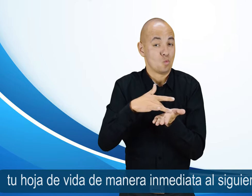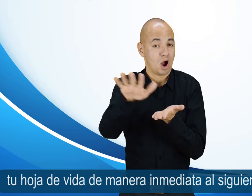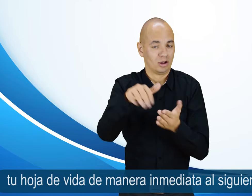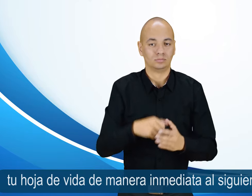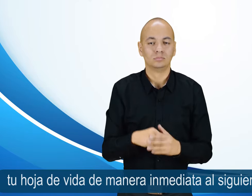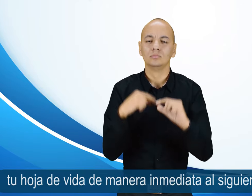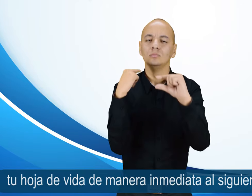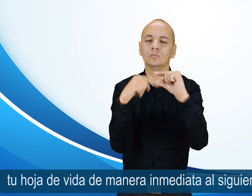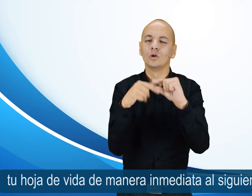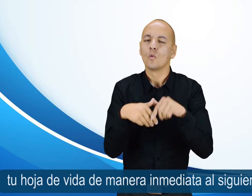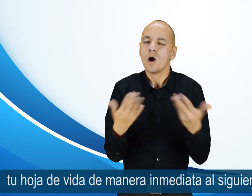siguiente correo